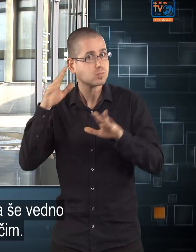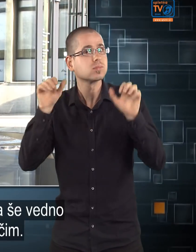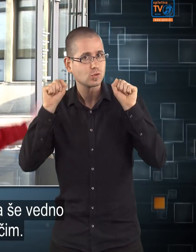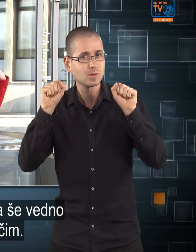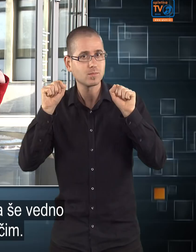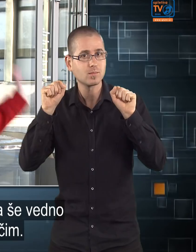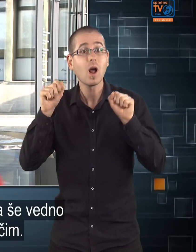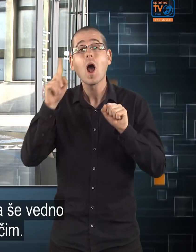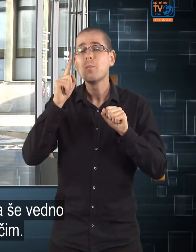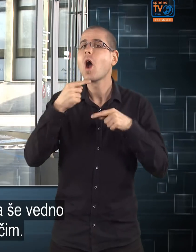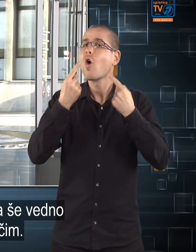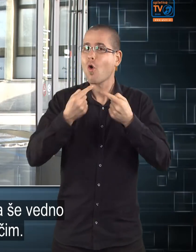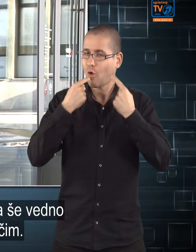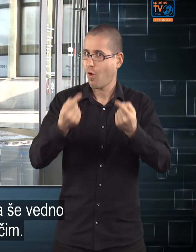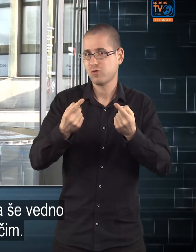zvoke v okolici.